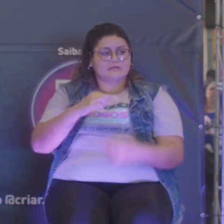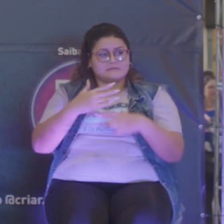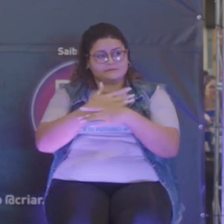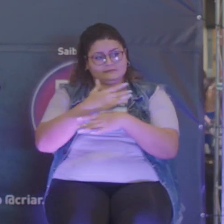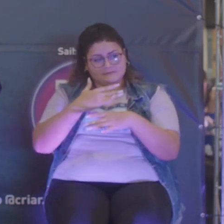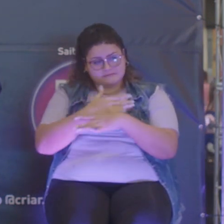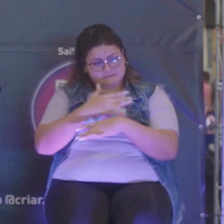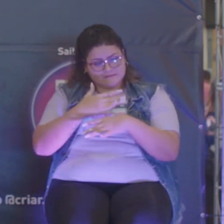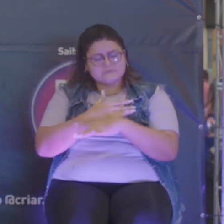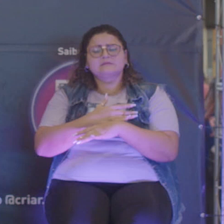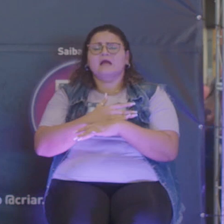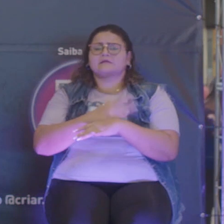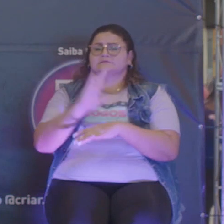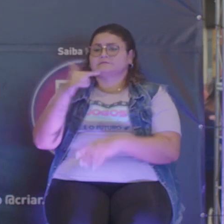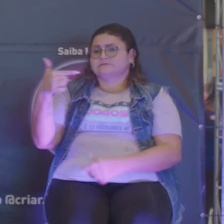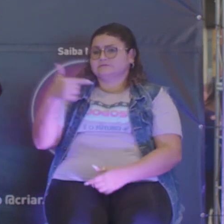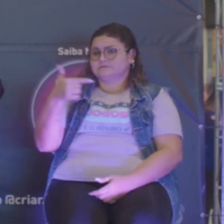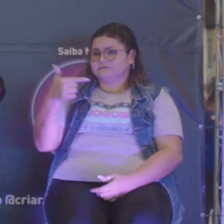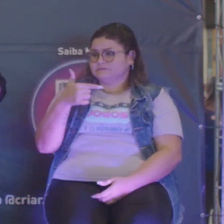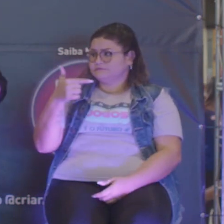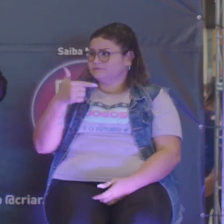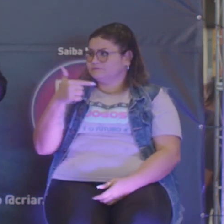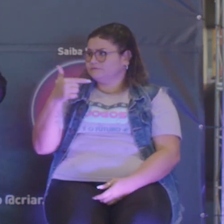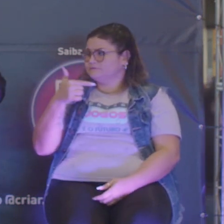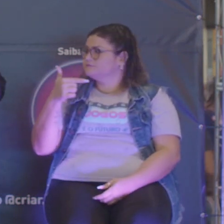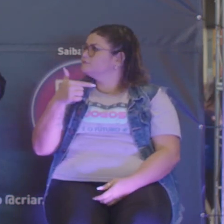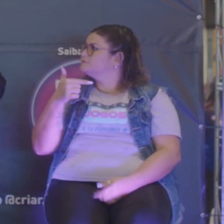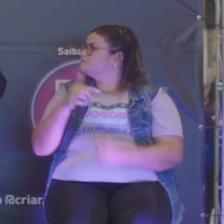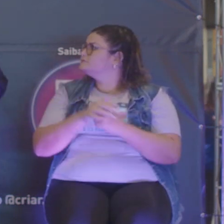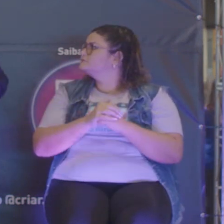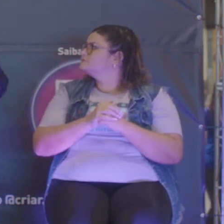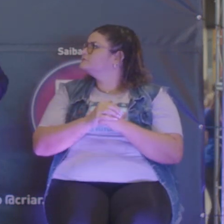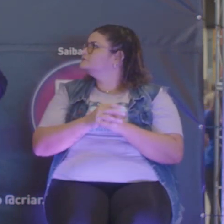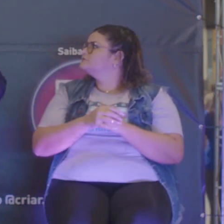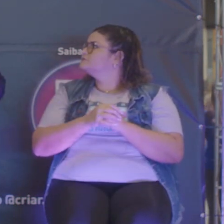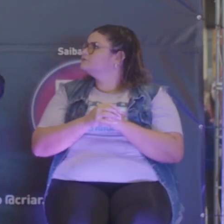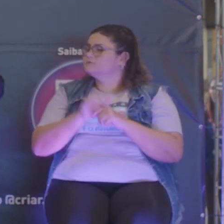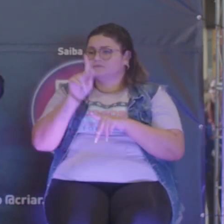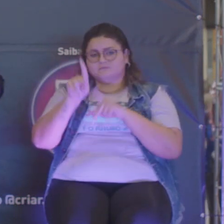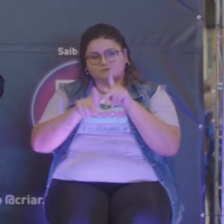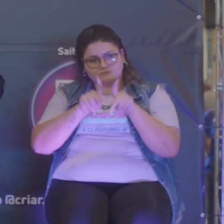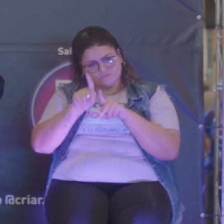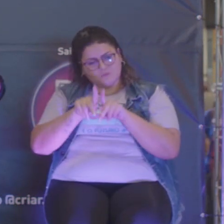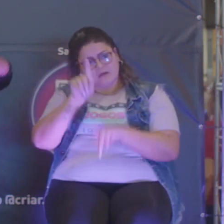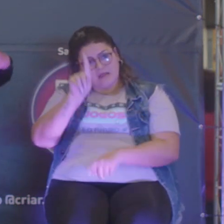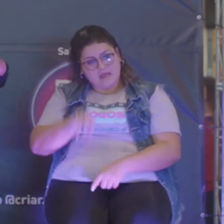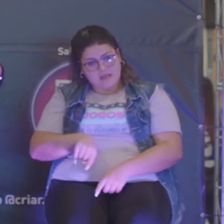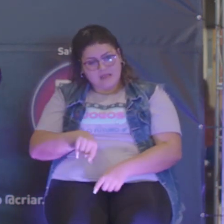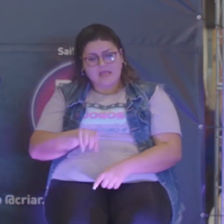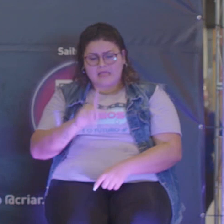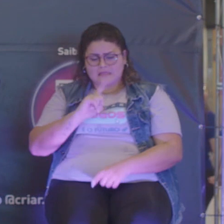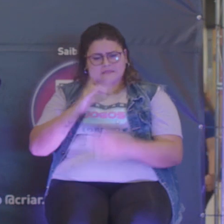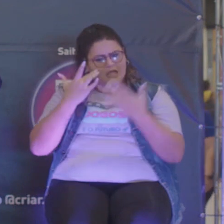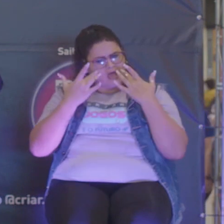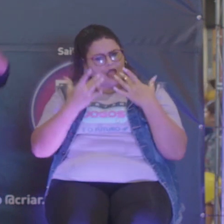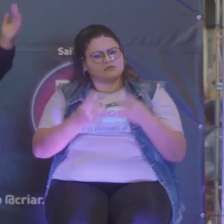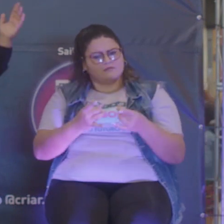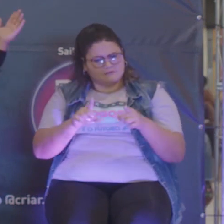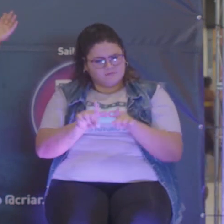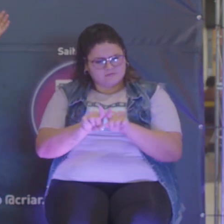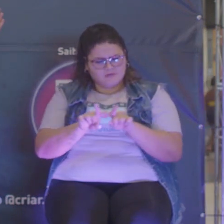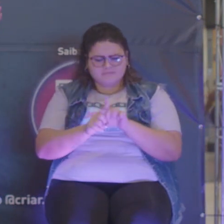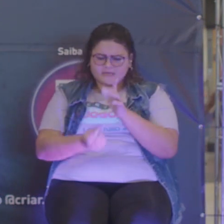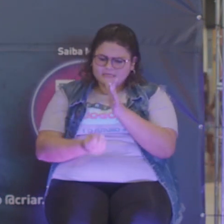cidade, estamos em 2º lugar no nível populacional, tá? Então, a gente também tem olhado para isso, o